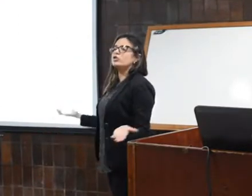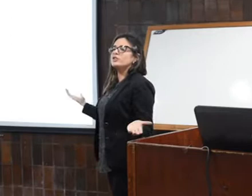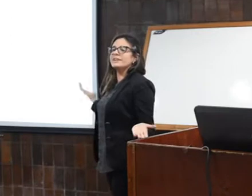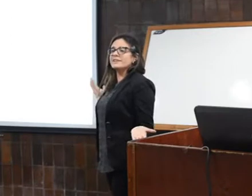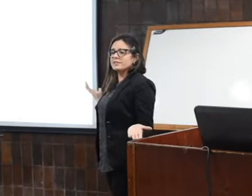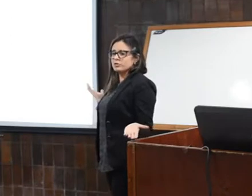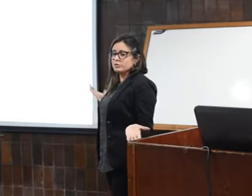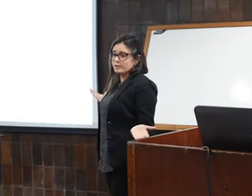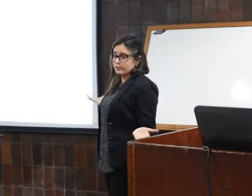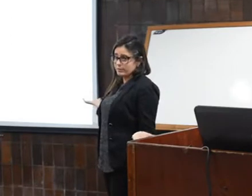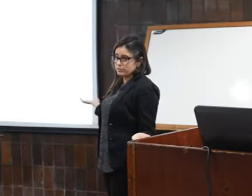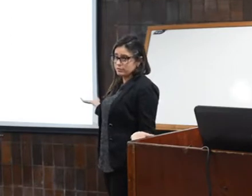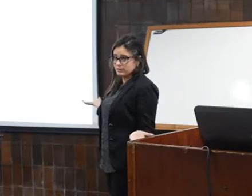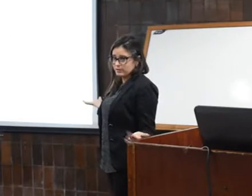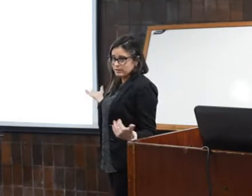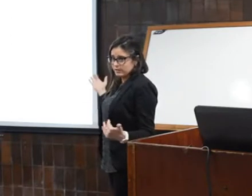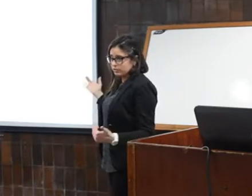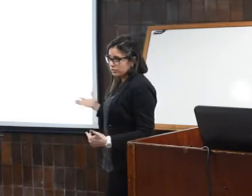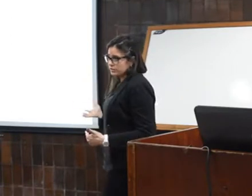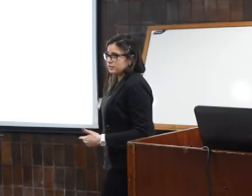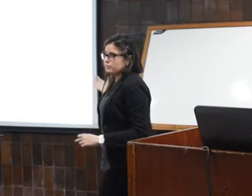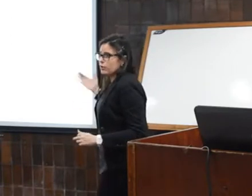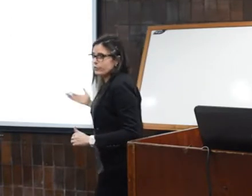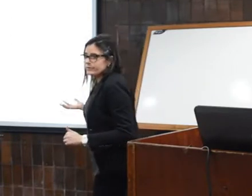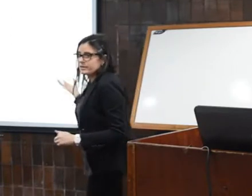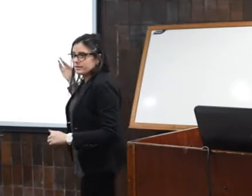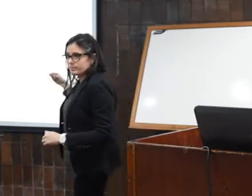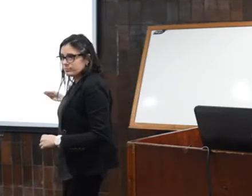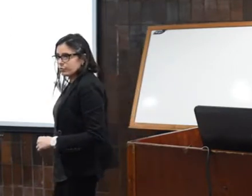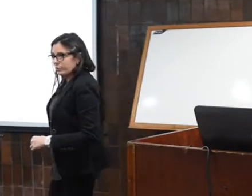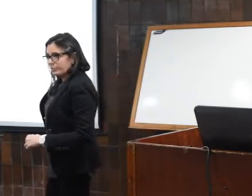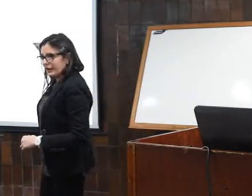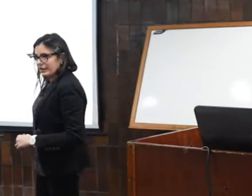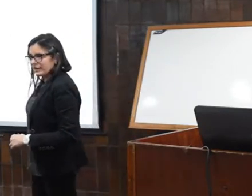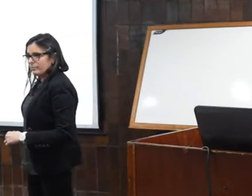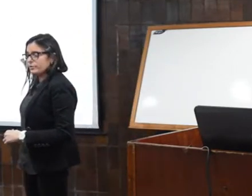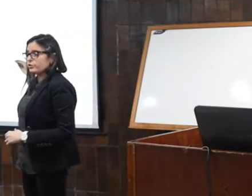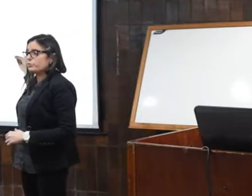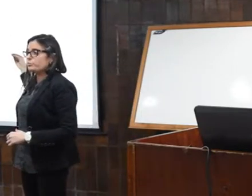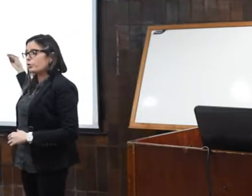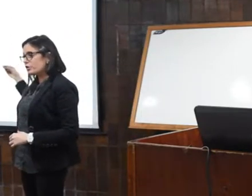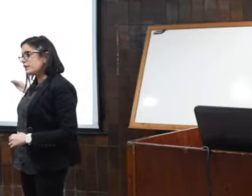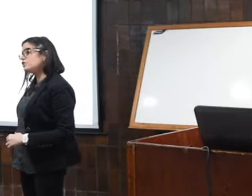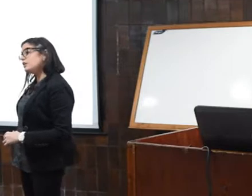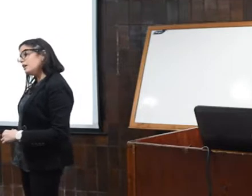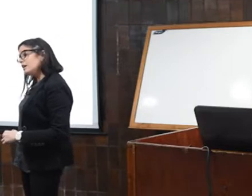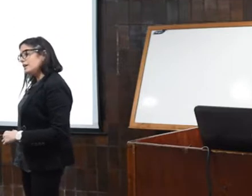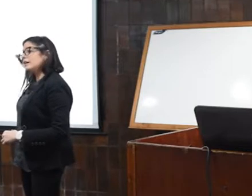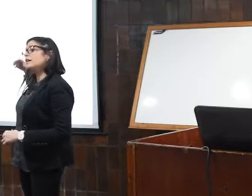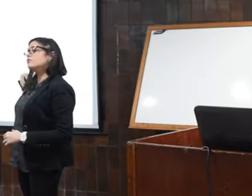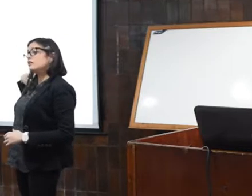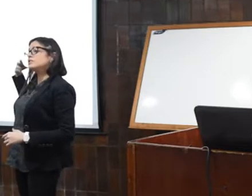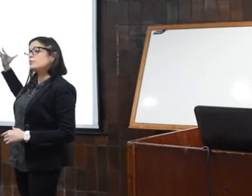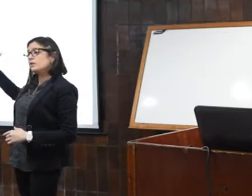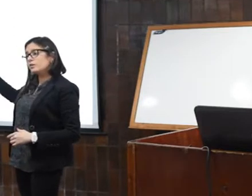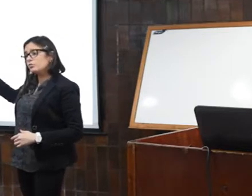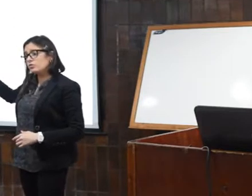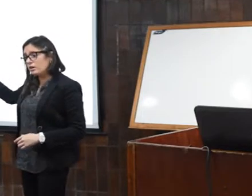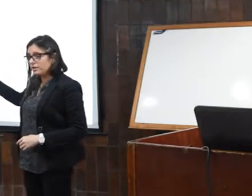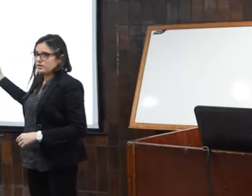no todos tienen acceso a toda la información esto queda en una órbita muy pequeña pero podría llegar